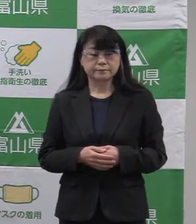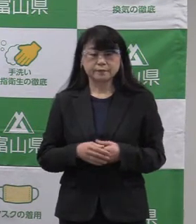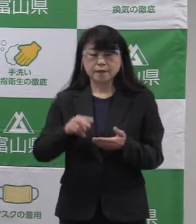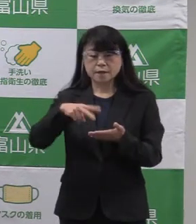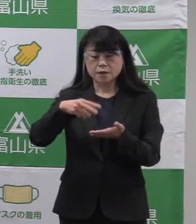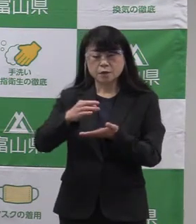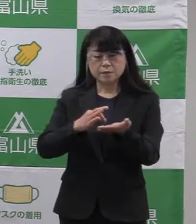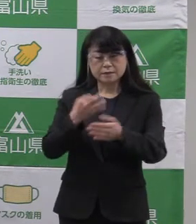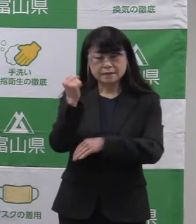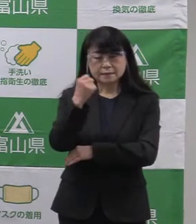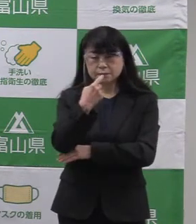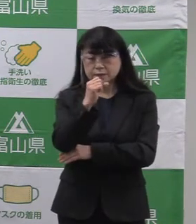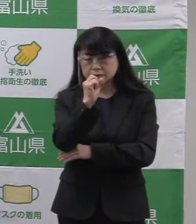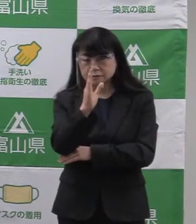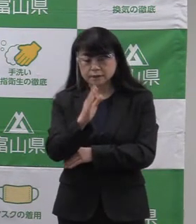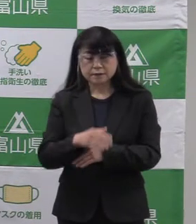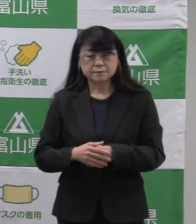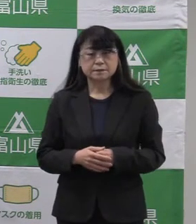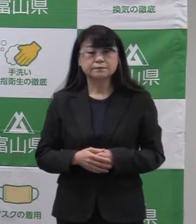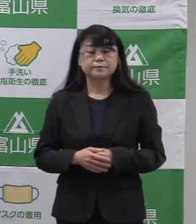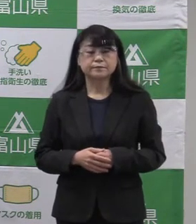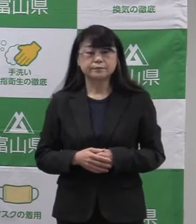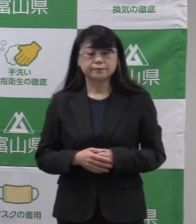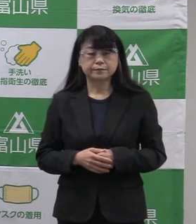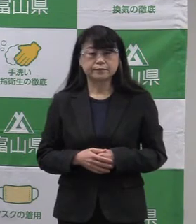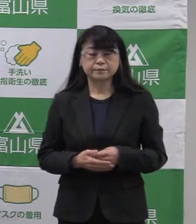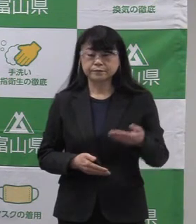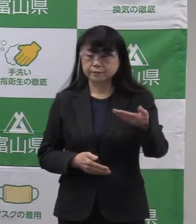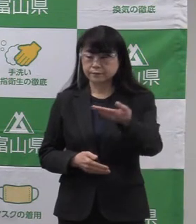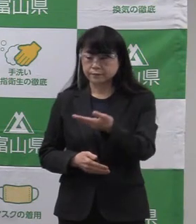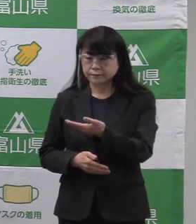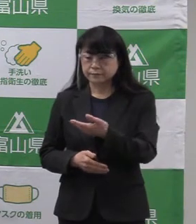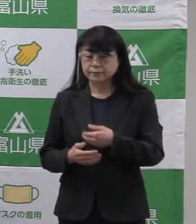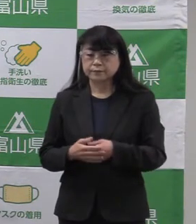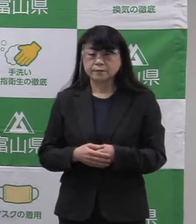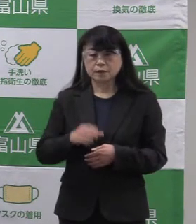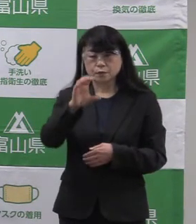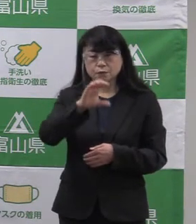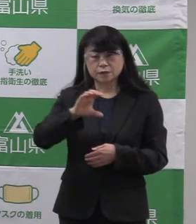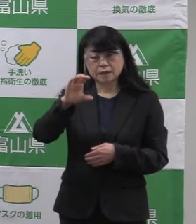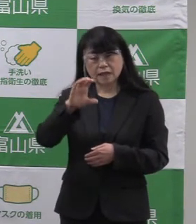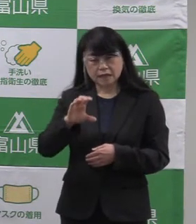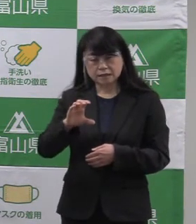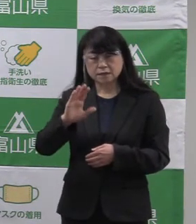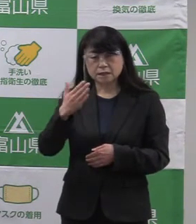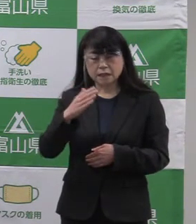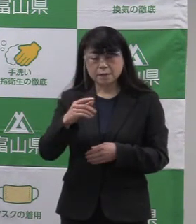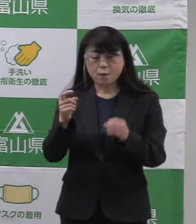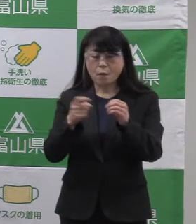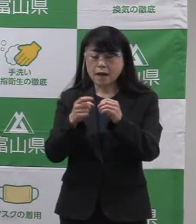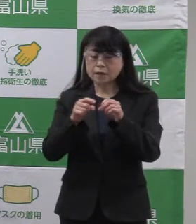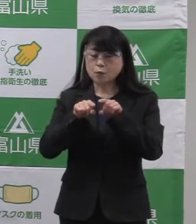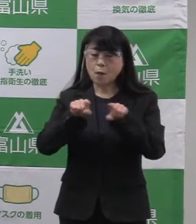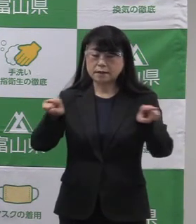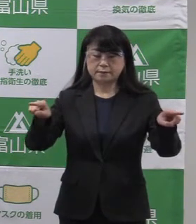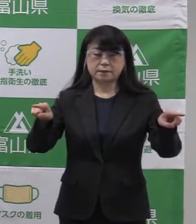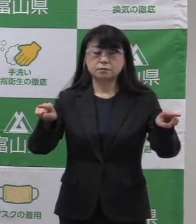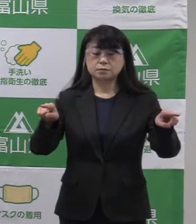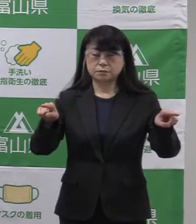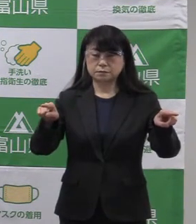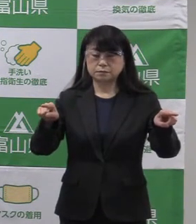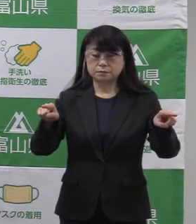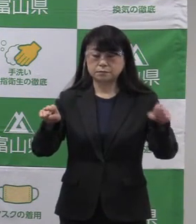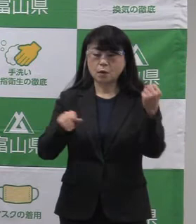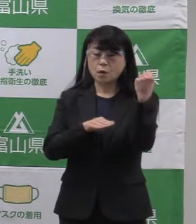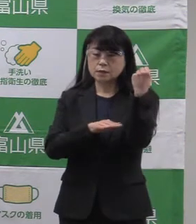読売新聞の小田倉です。よろしくお願いいたします。ちょっと繰り返しになっちゃうかもしれないんですけれども、アラートを発令する